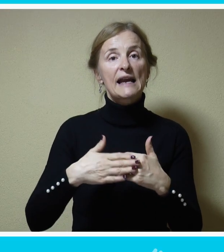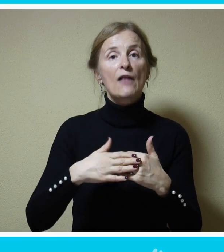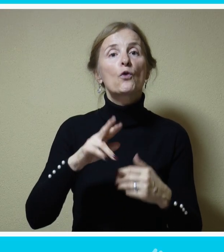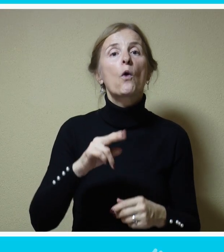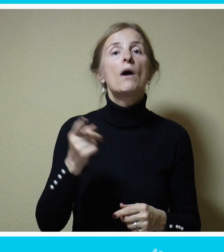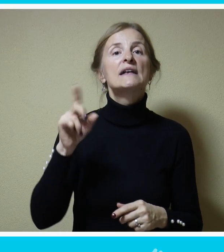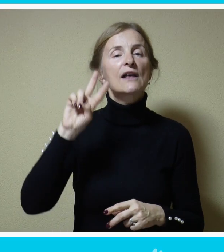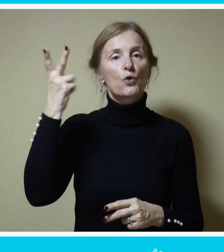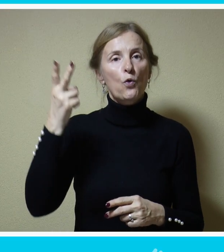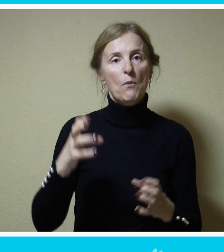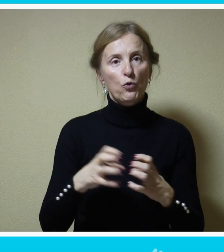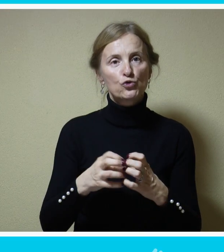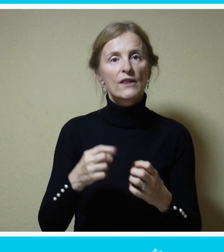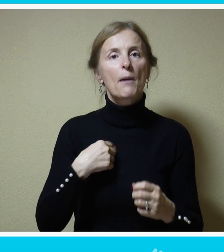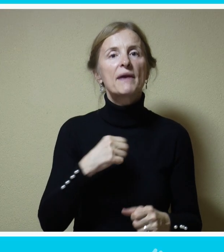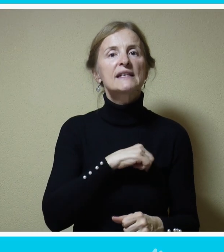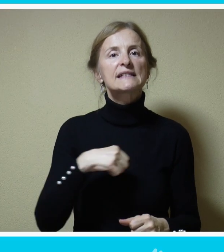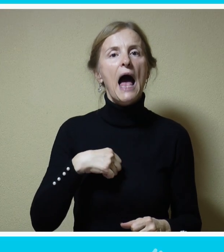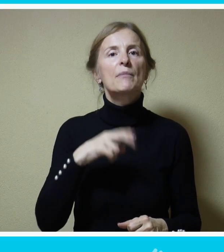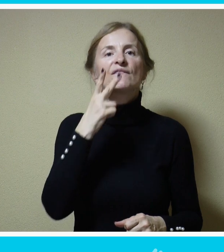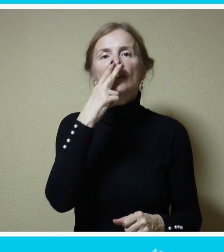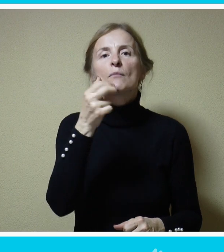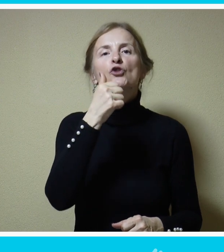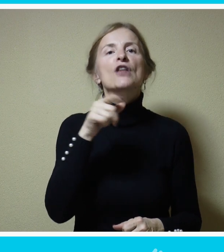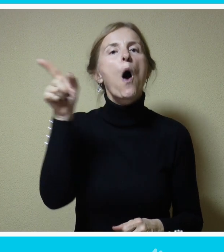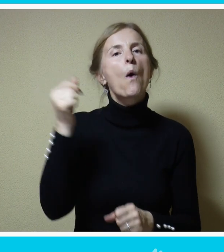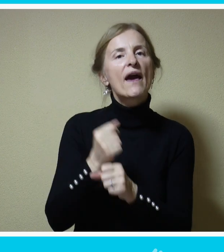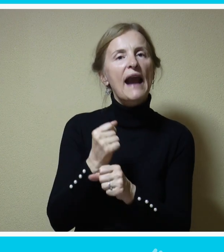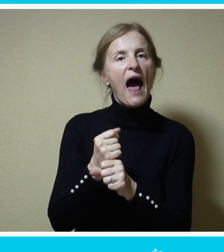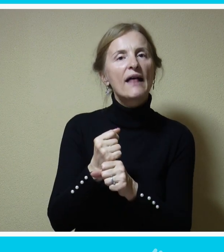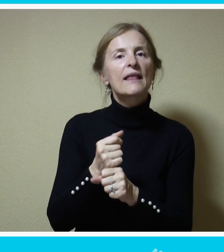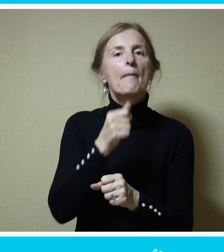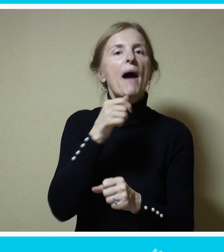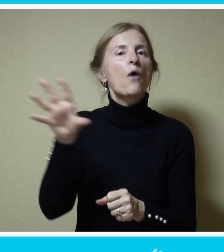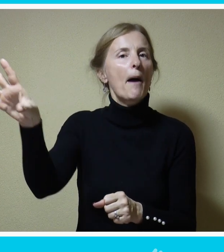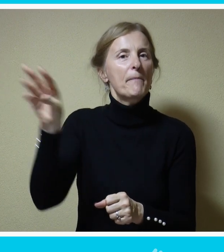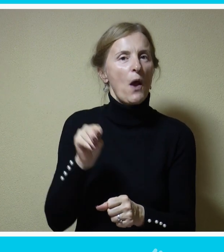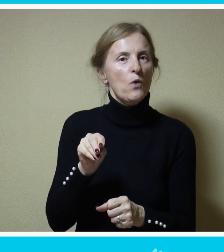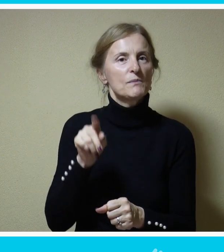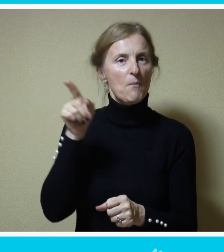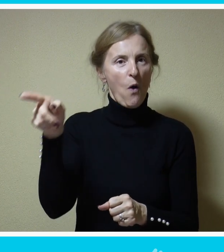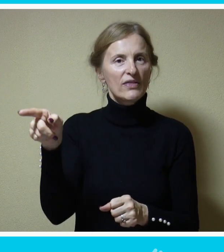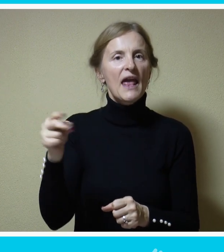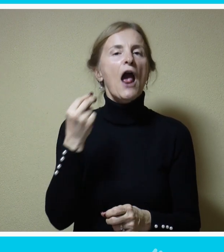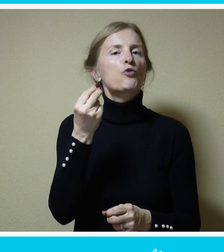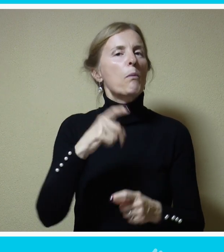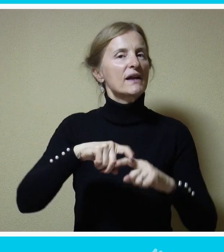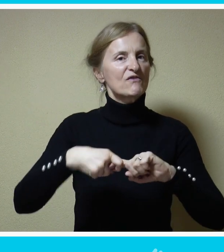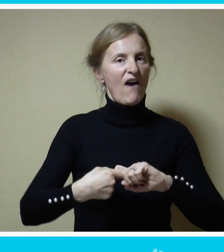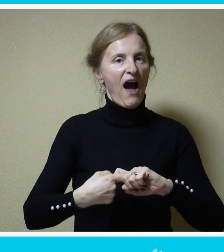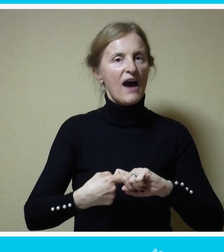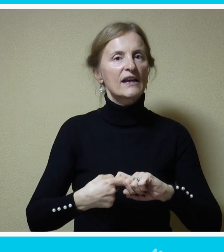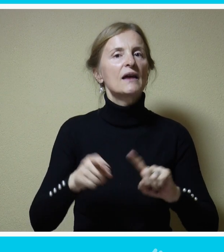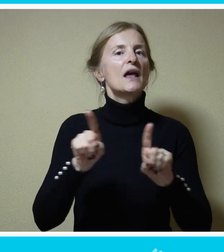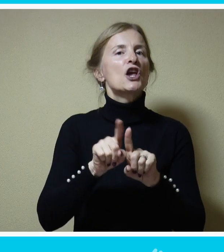drugim udruženjima i mi sami vidimo šta oni rade, pa preuzmemo dobre